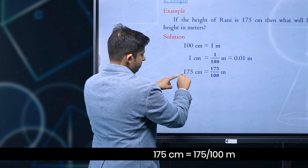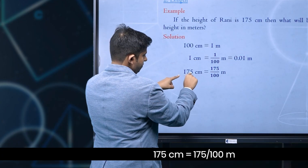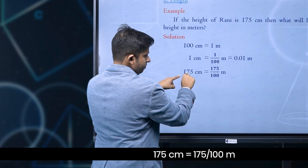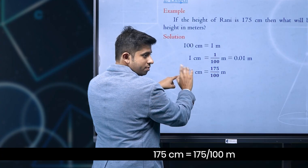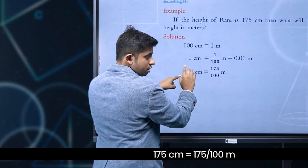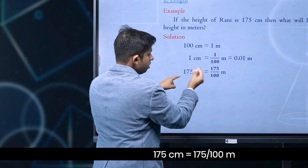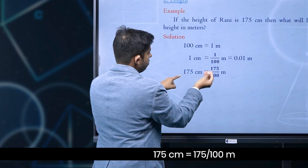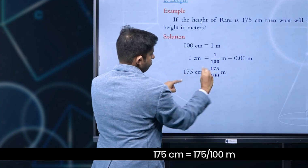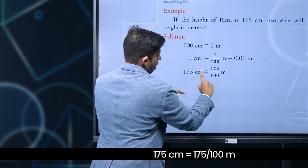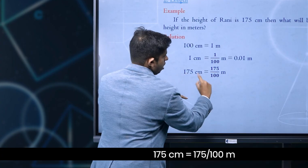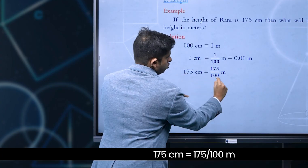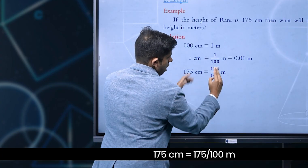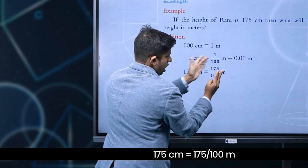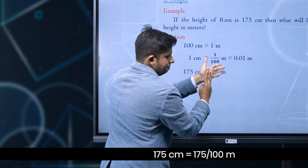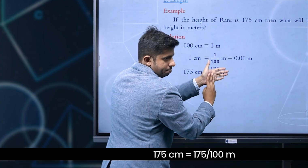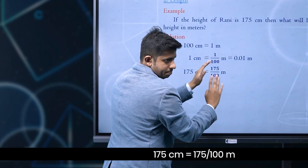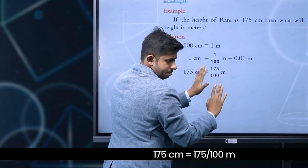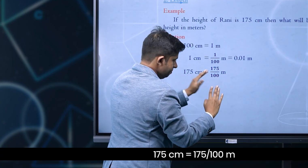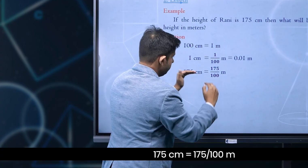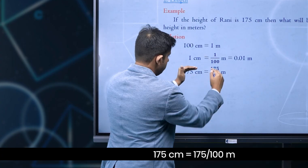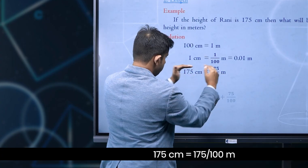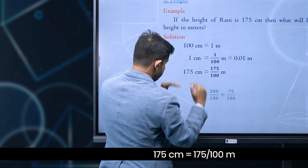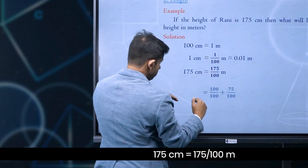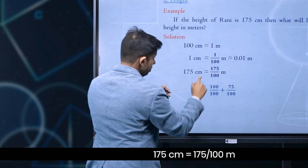175 सेंटीमीटर बरोबर 175 भागिले 100 मीटर